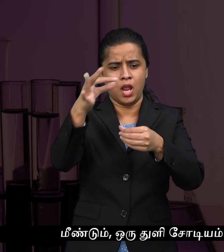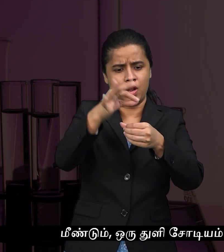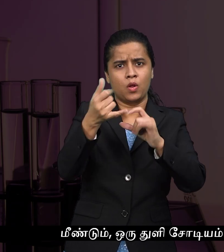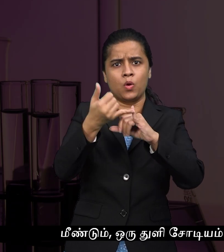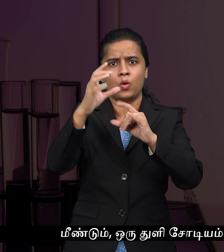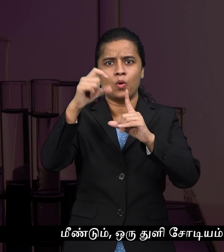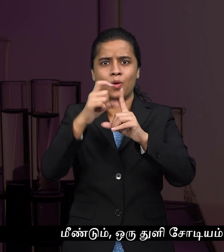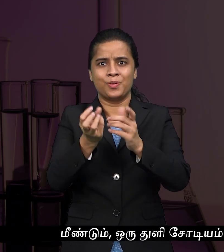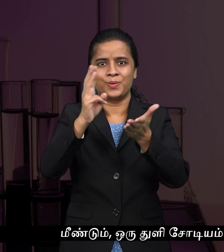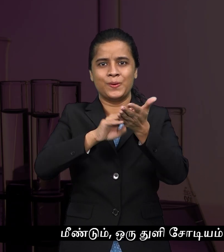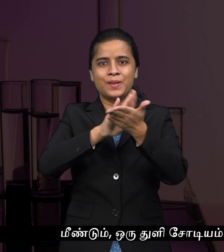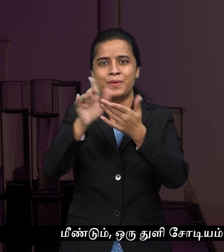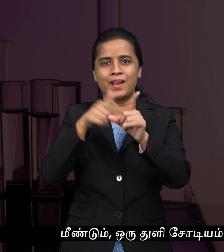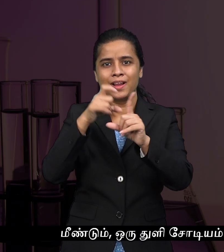ஹைட்ராக்சைடு கரைசலில் சேர்க்கவும்.